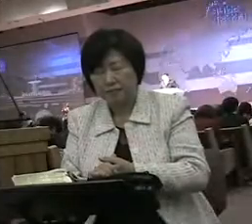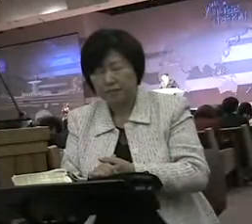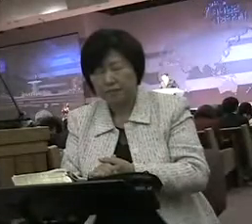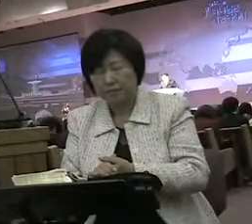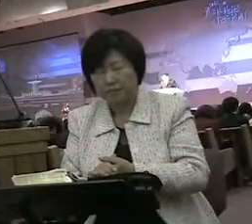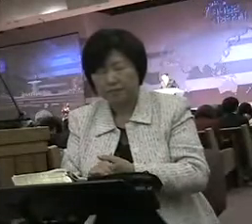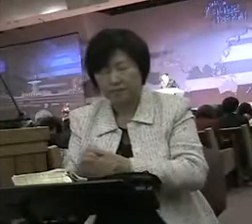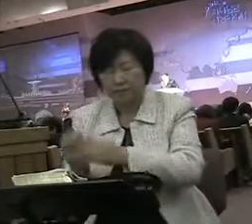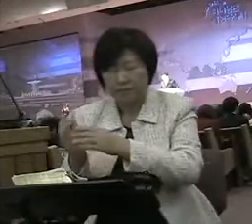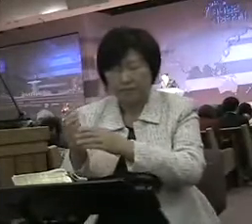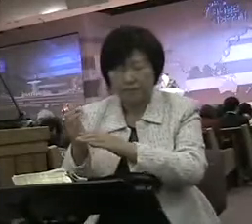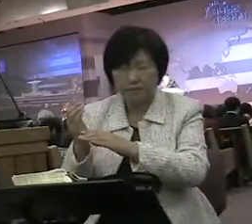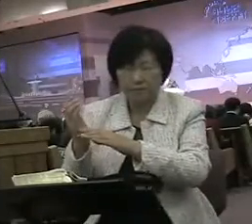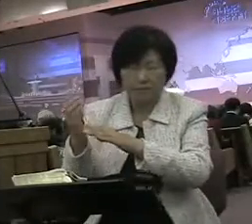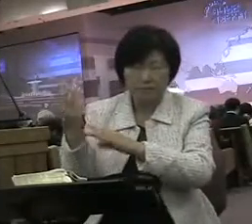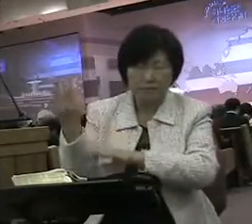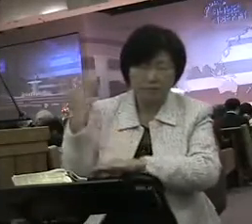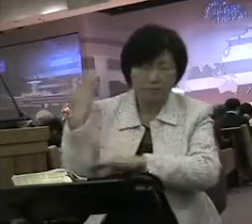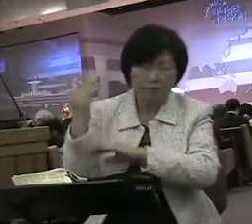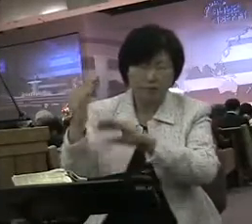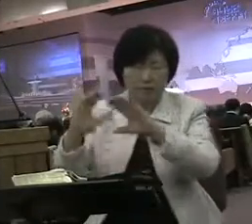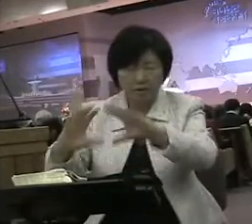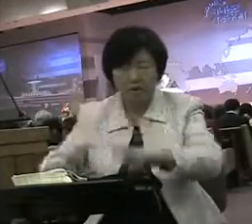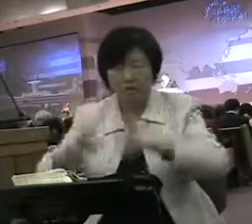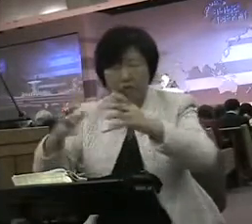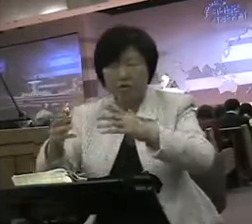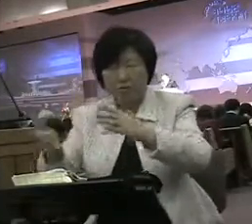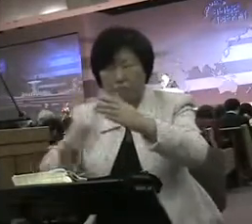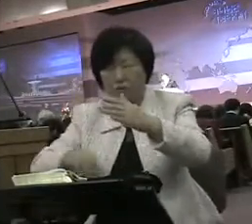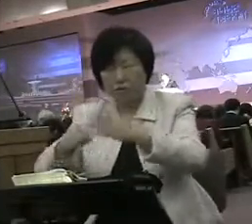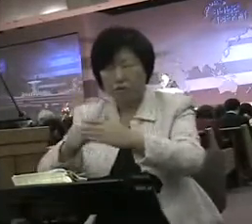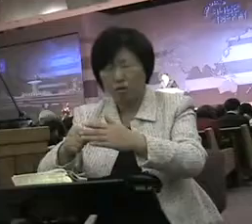지난 세월 동안 부족한 주의 사역에 은혜해 주시는